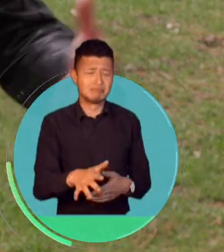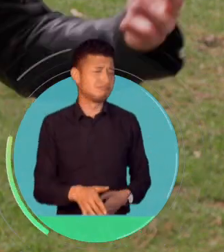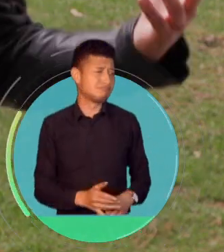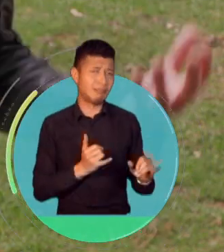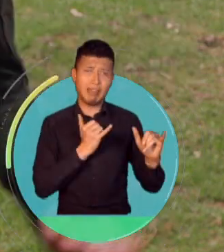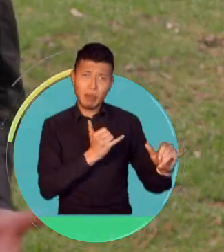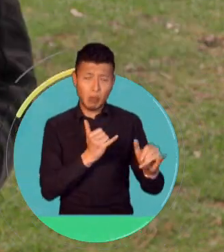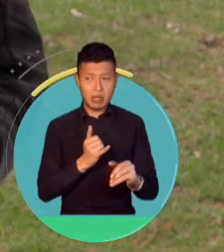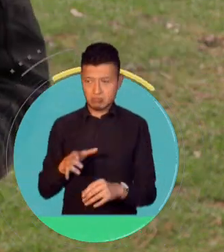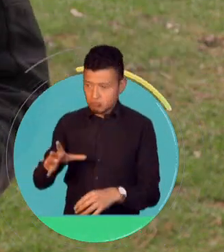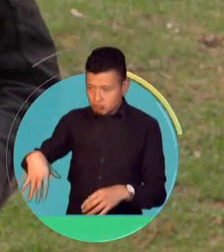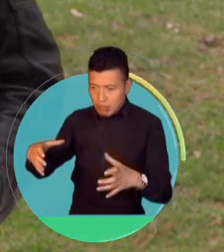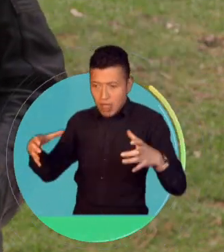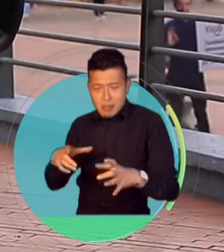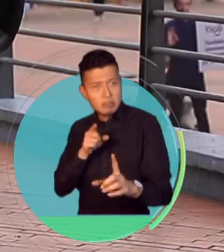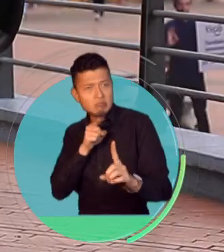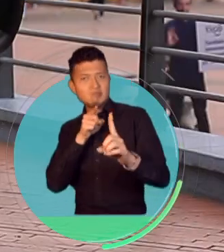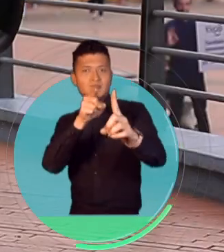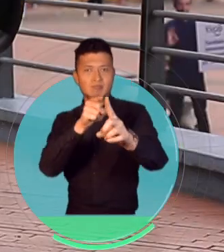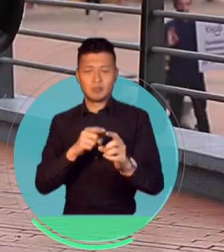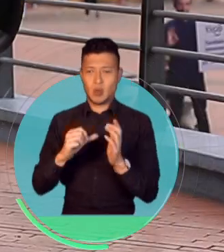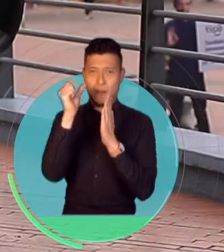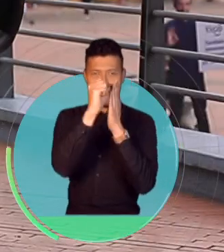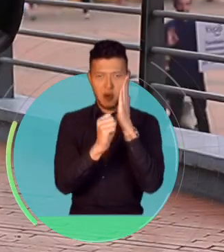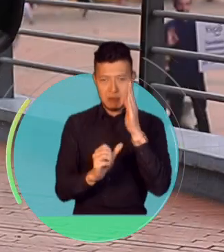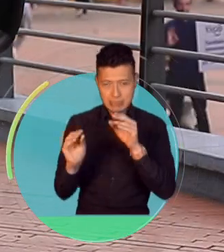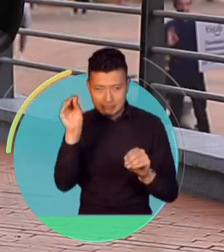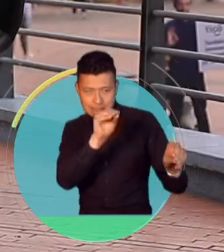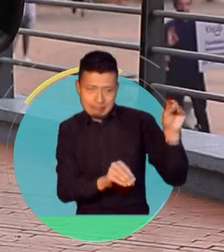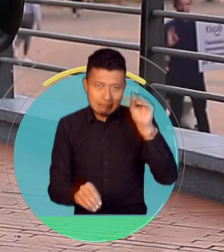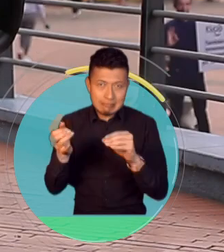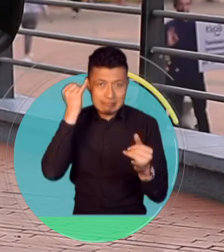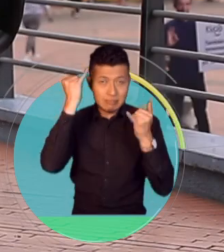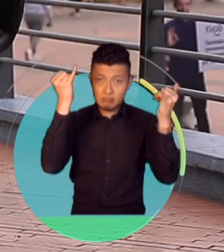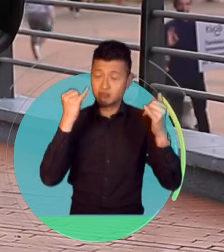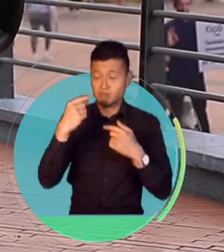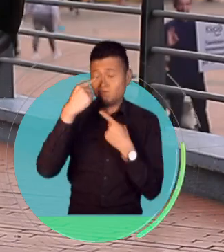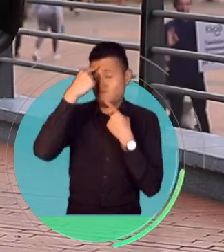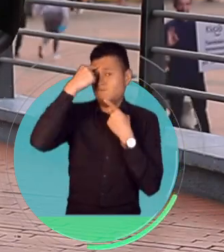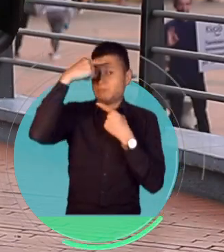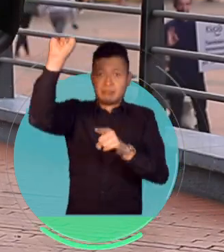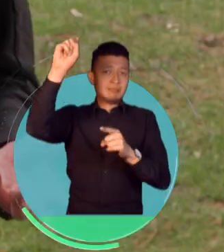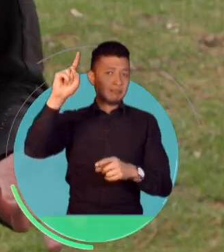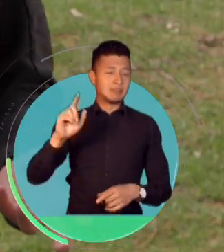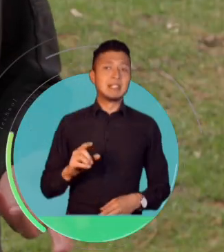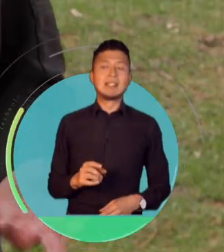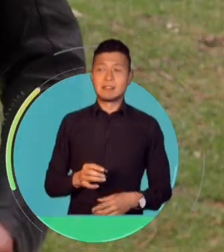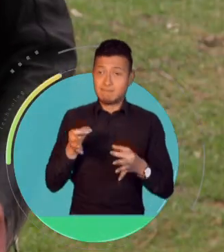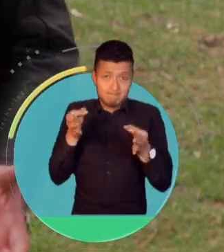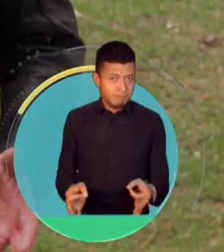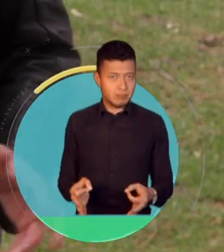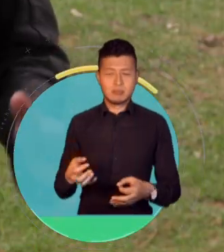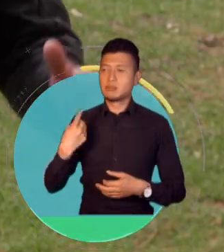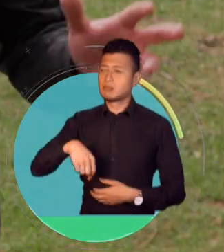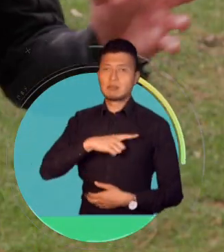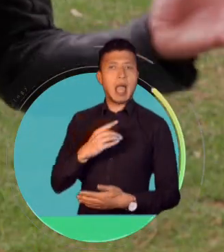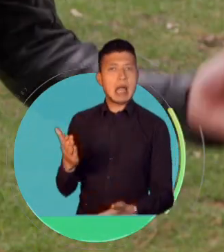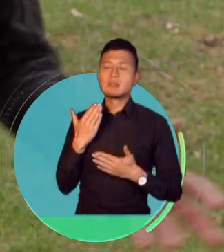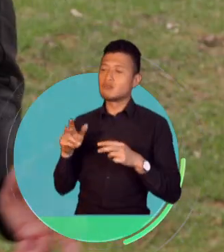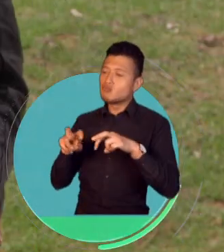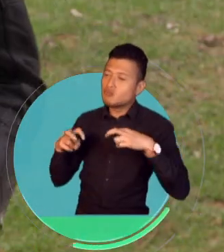decía Camila que apunta como hacia el mismo lugar la construcción de los programas se hace de una manera súper auténtica como que nosotros